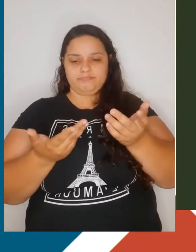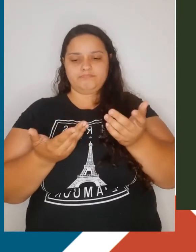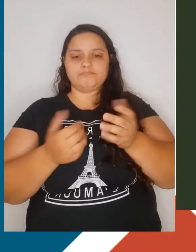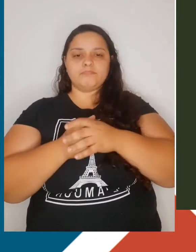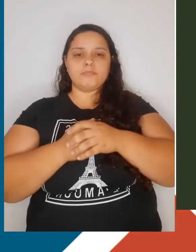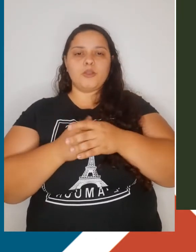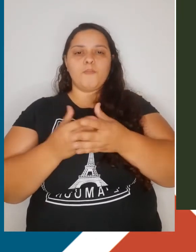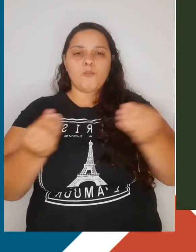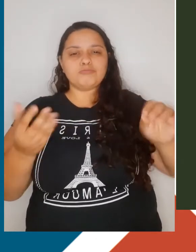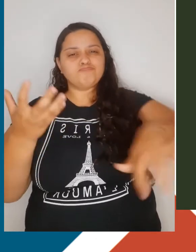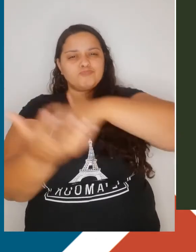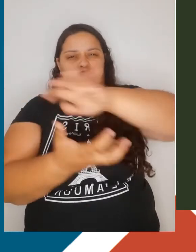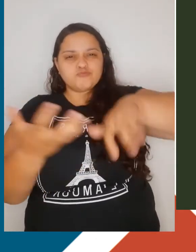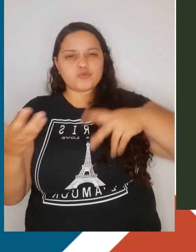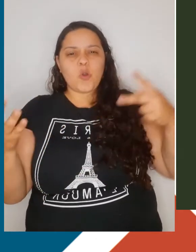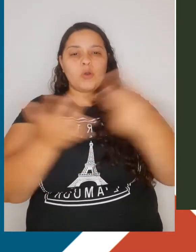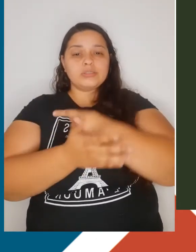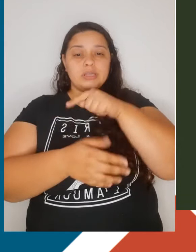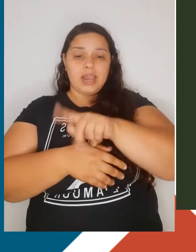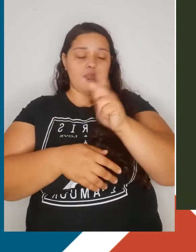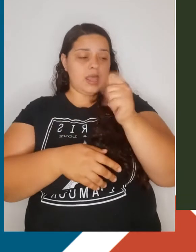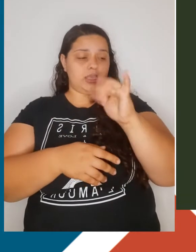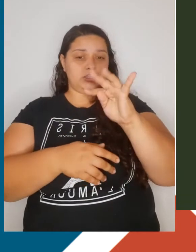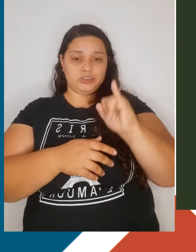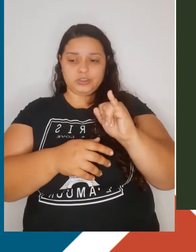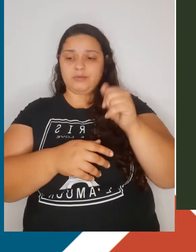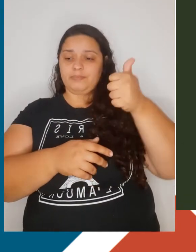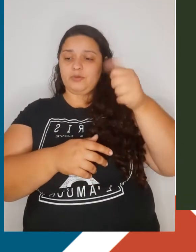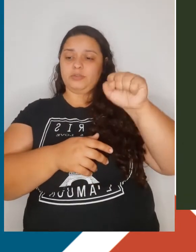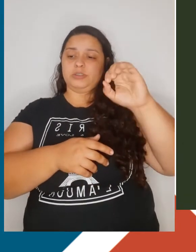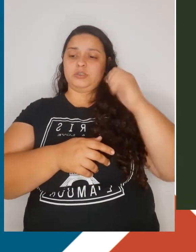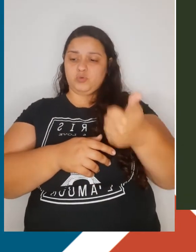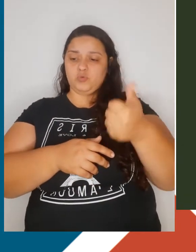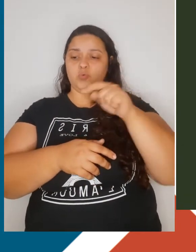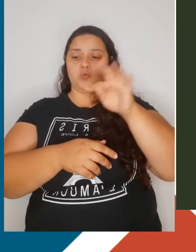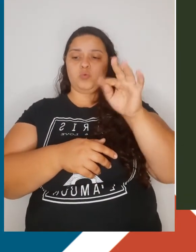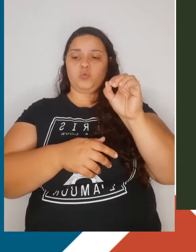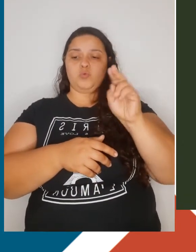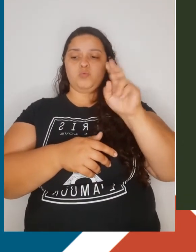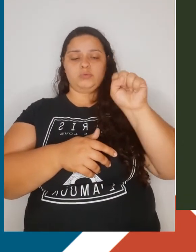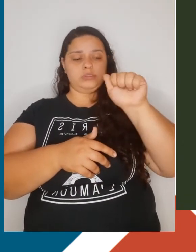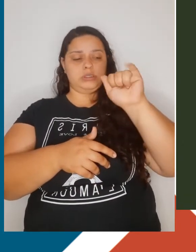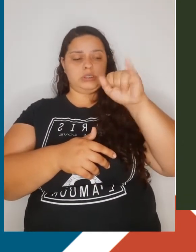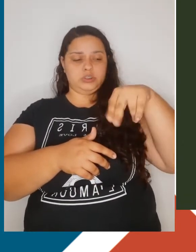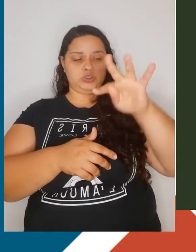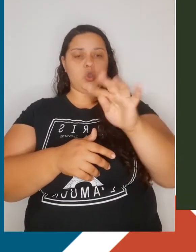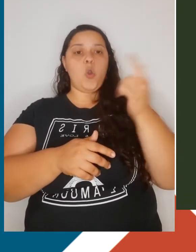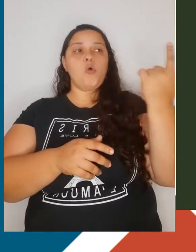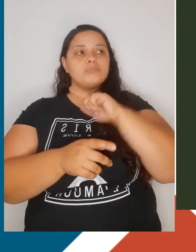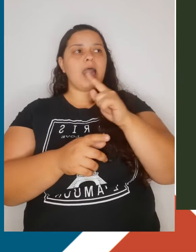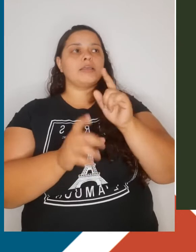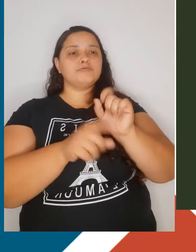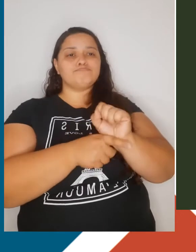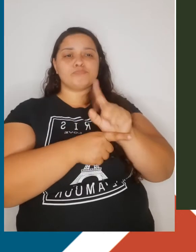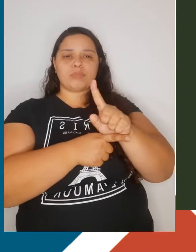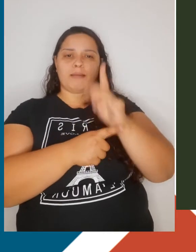território. A partir de então, diversas revoltas assolaram Haiti. Em 1801, Toussaint consegue expulsar as